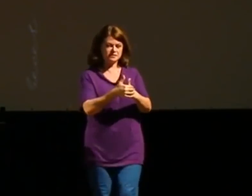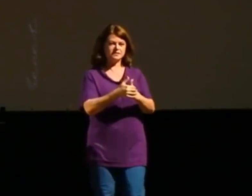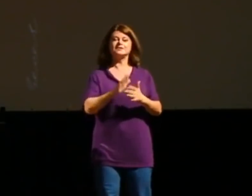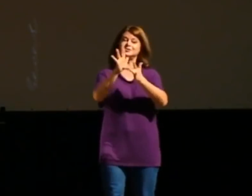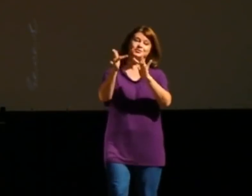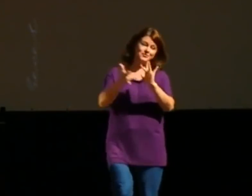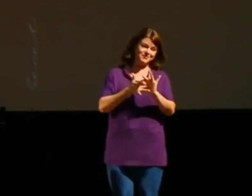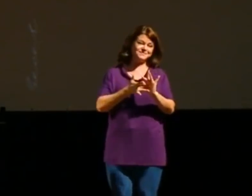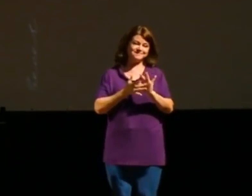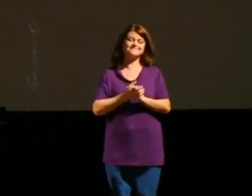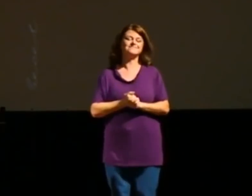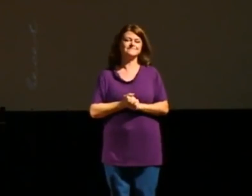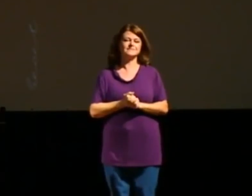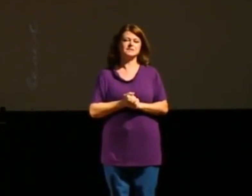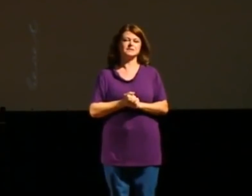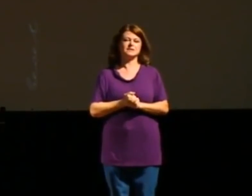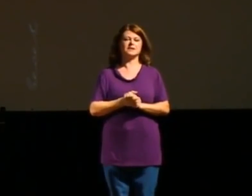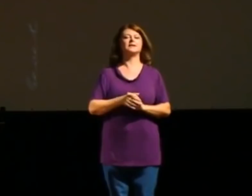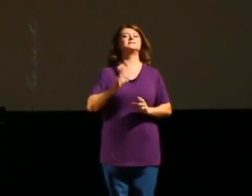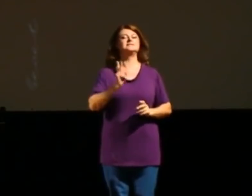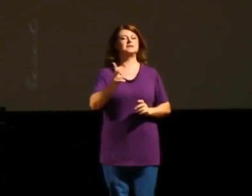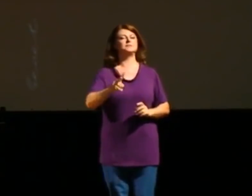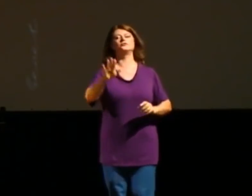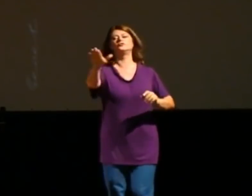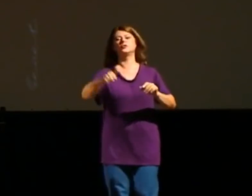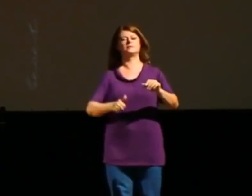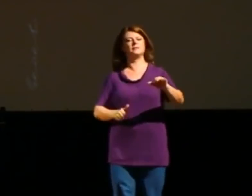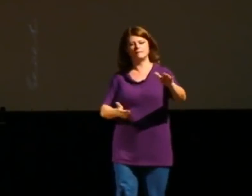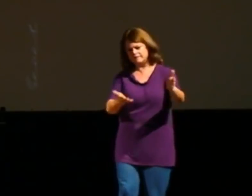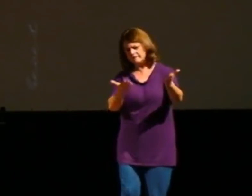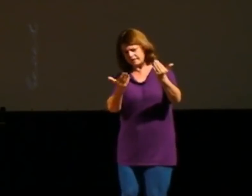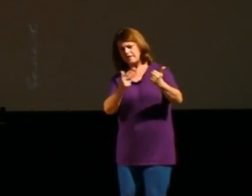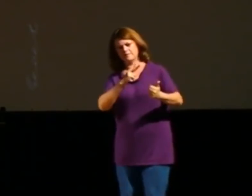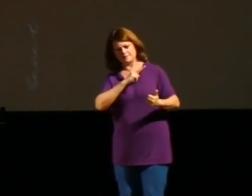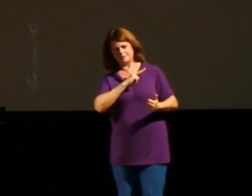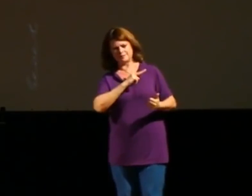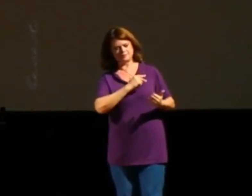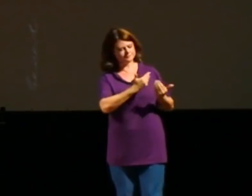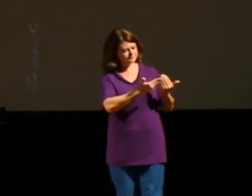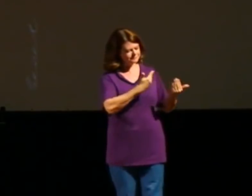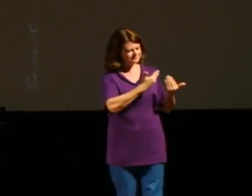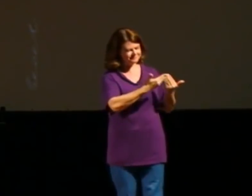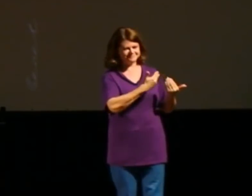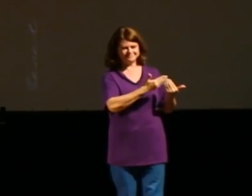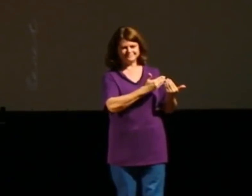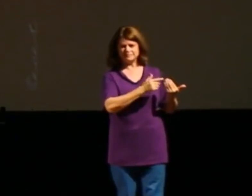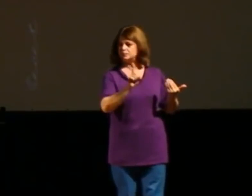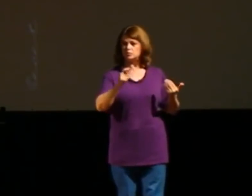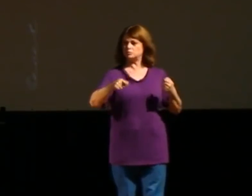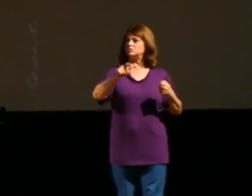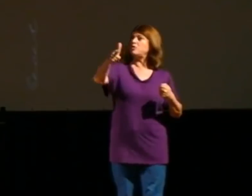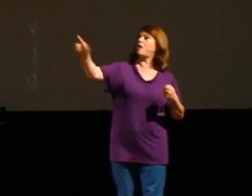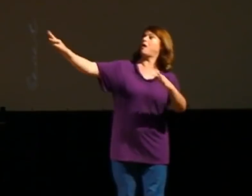Jesus toma parte e leva para um lugar de privacidade. Por quê? Porque ele sabe de coisas que às vezes o seu marido, o